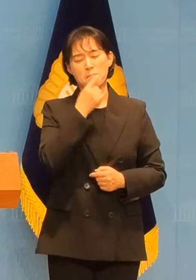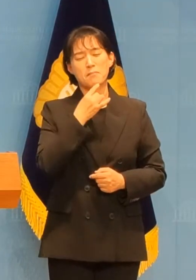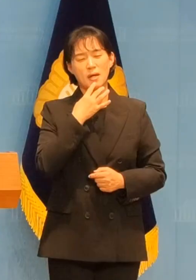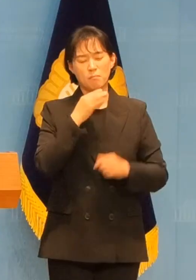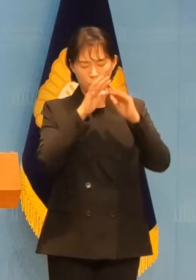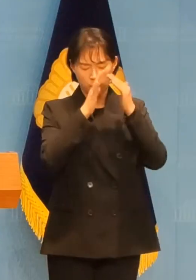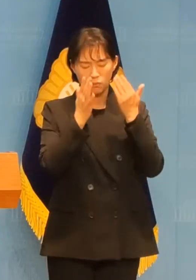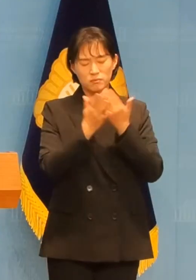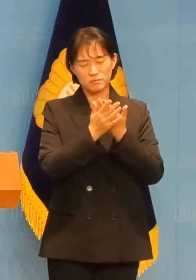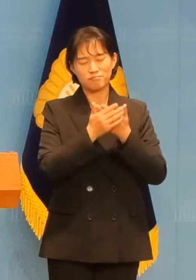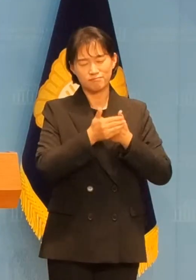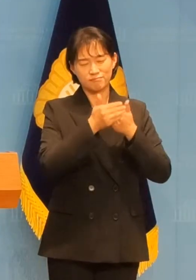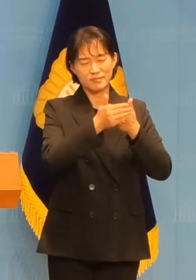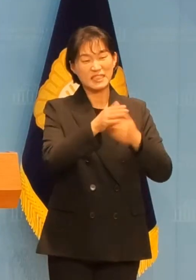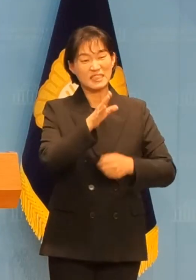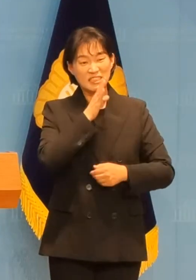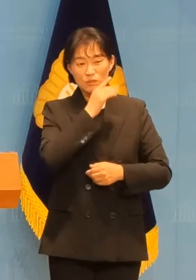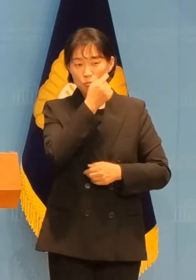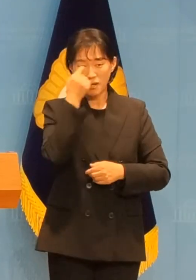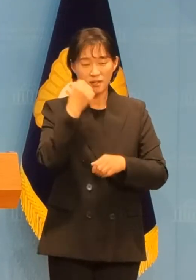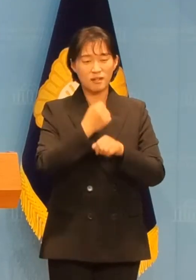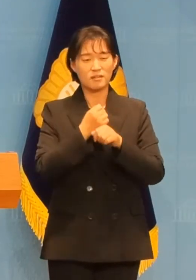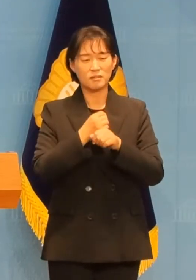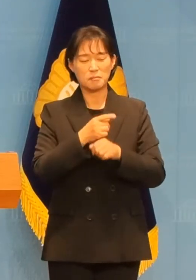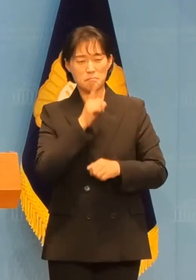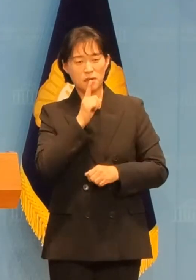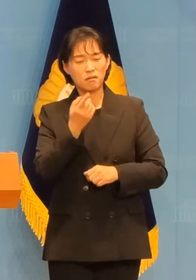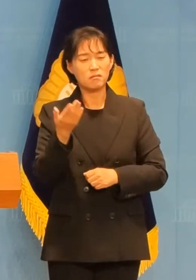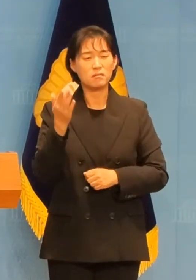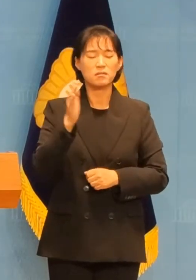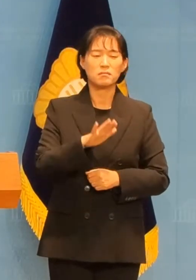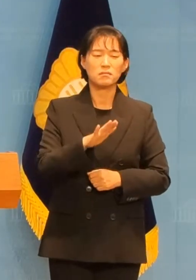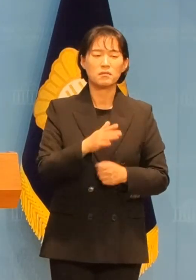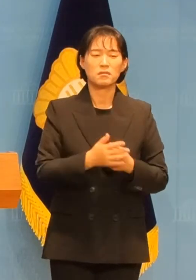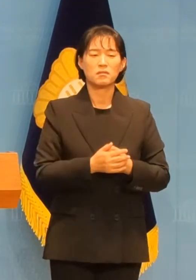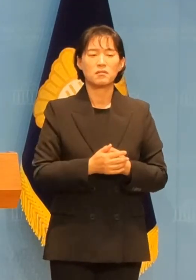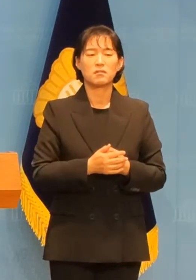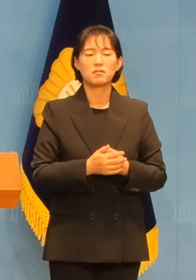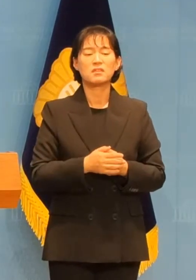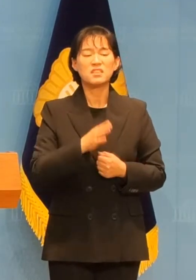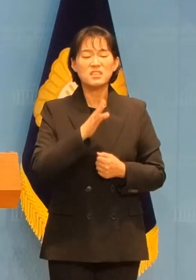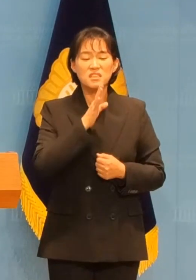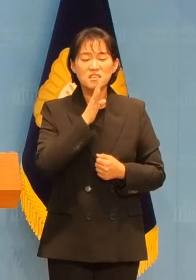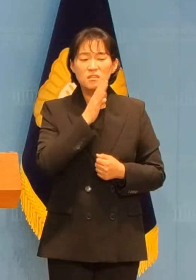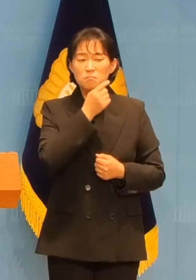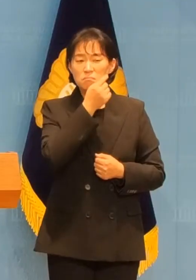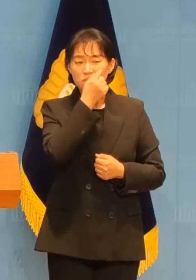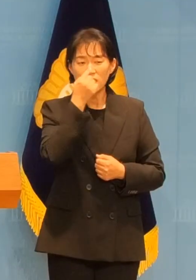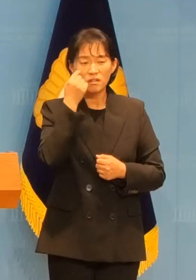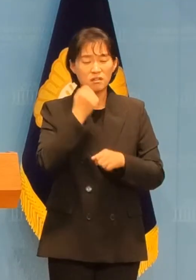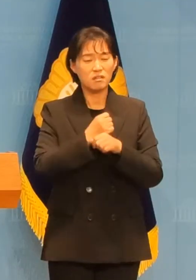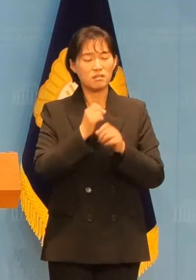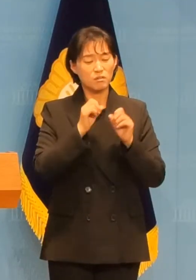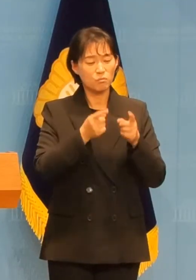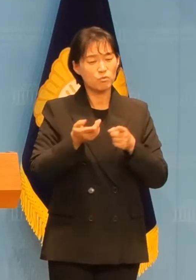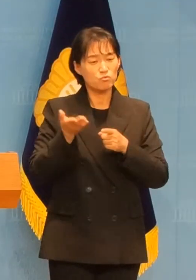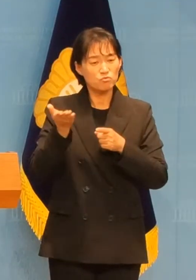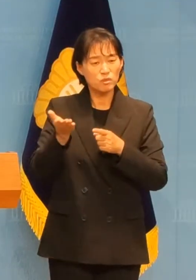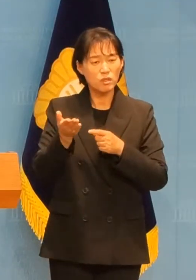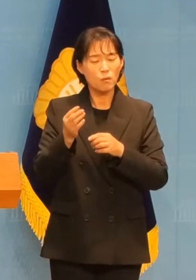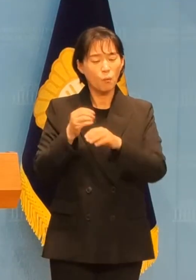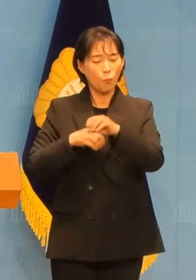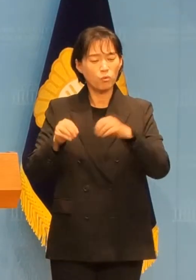절차를 동원해서라도 진실을 밝히겠다며 큰소리쳤지만 막상 진실을 밝힐 기회가 열리자 뒤로